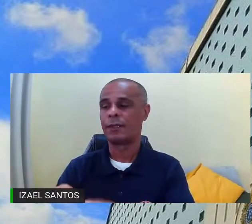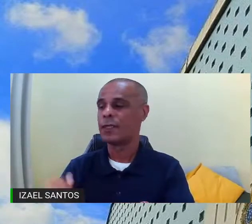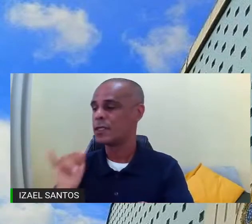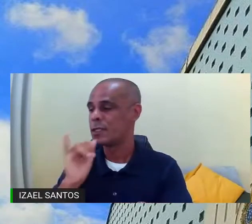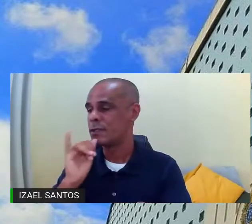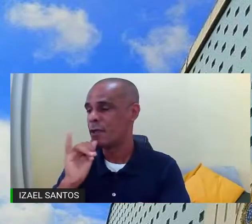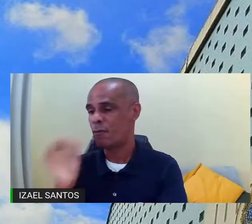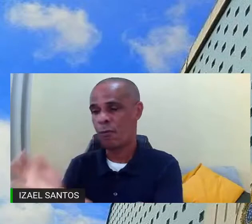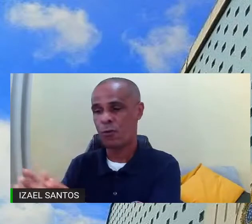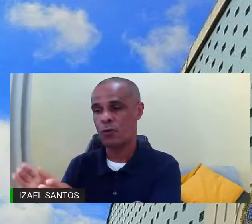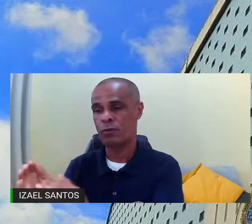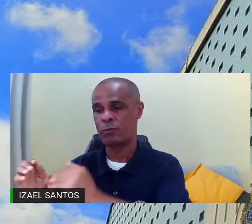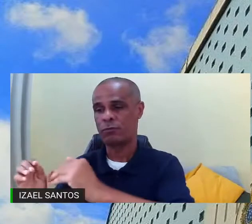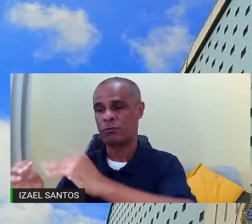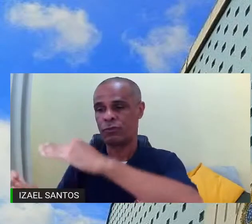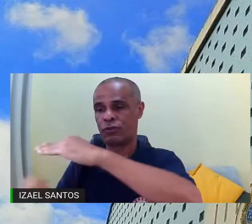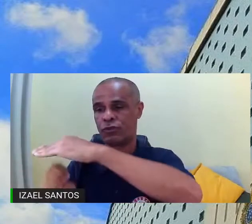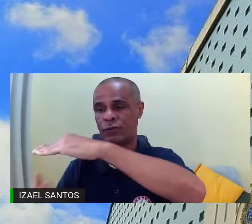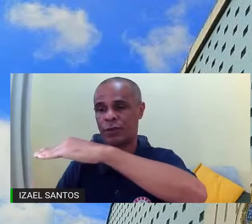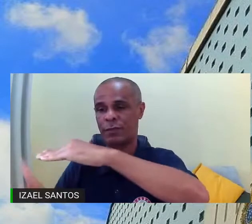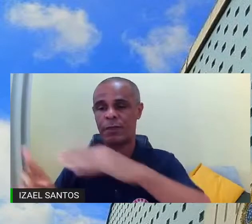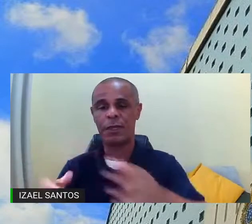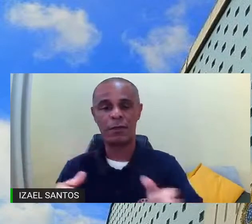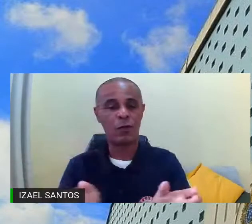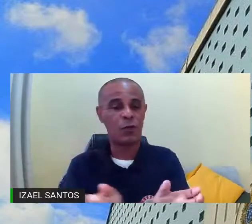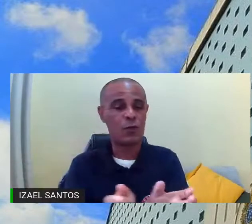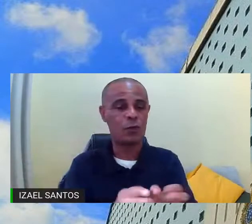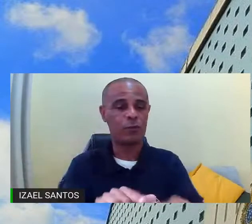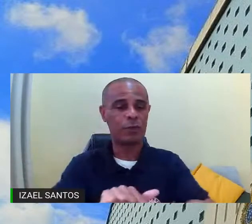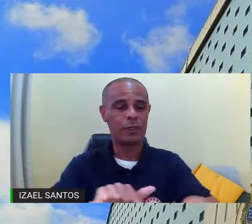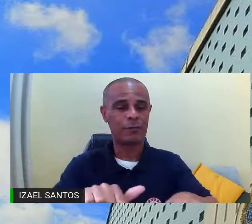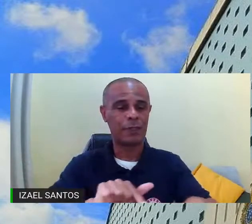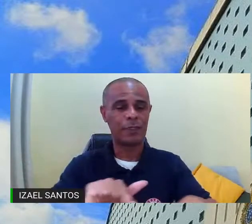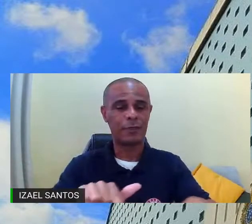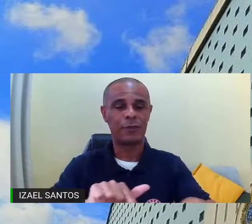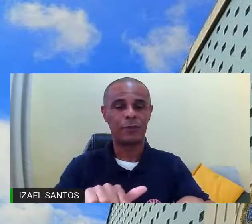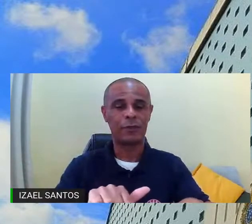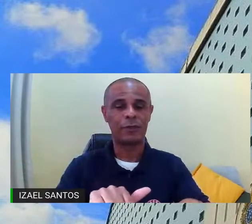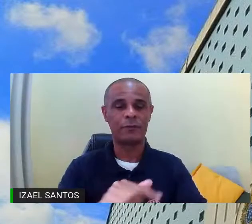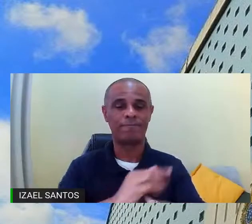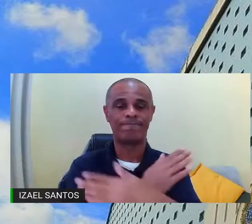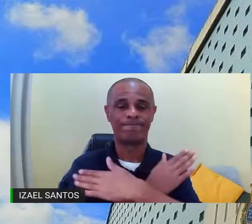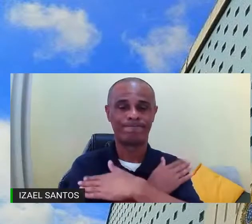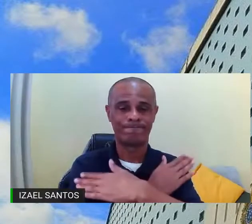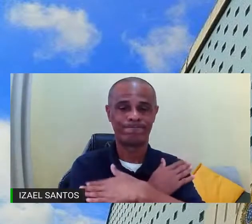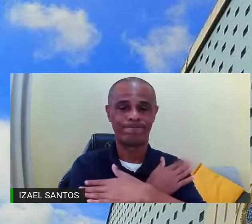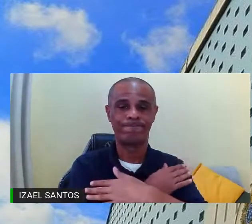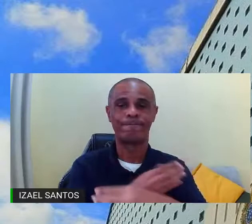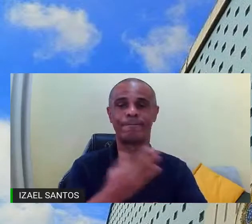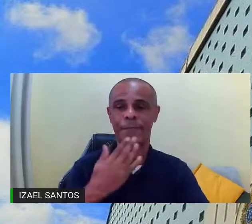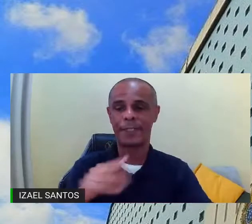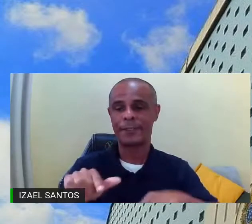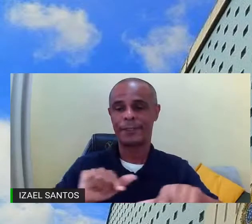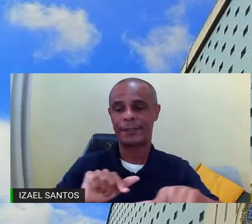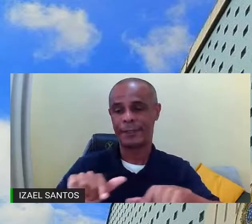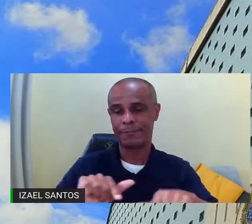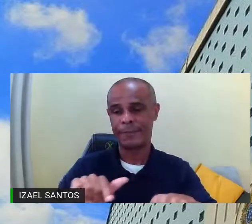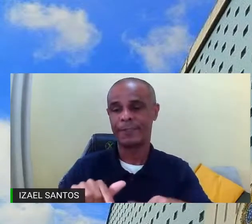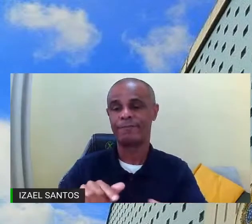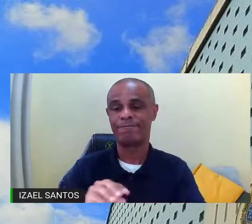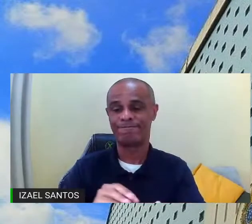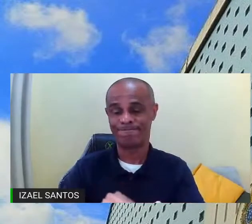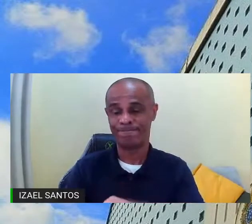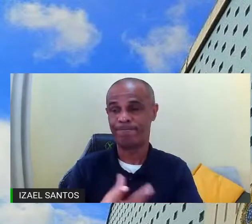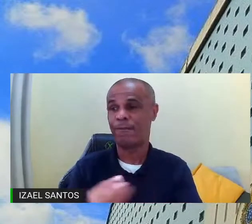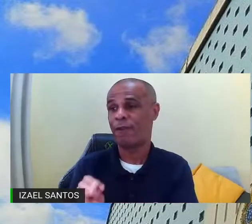suplicando por um emprego. O que culminou essa lei? Que culminou na terceirização, não apenas das atividades